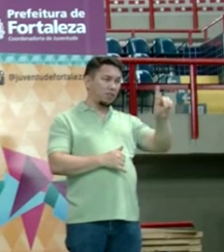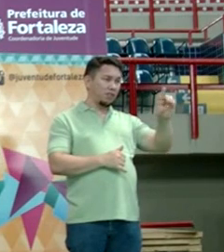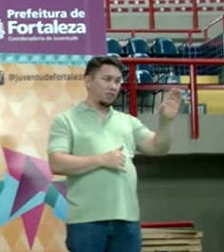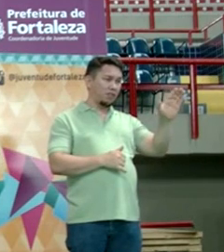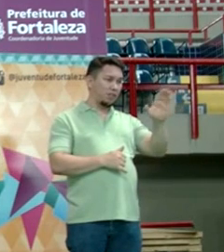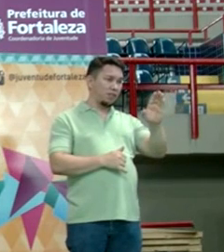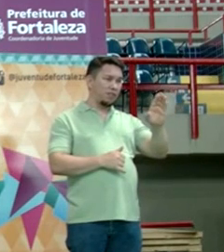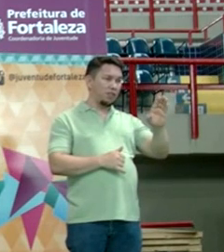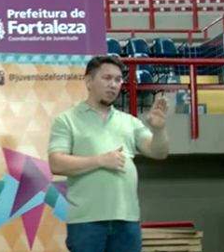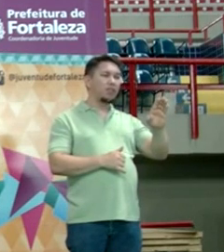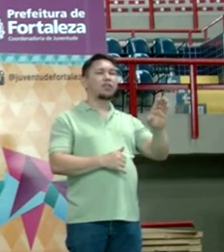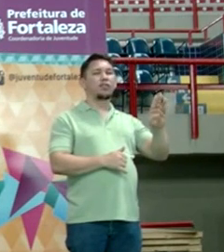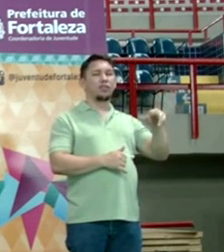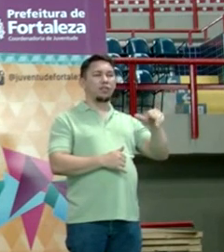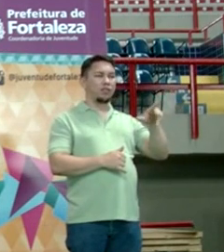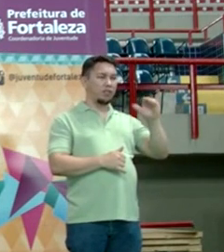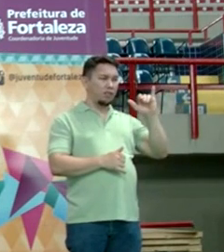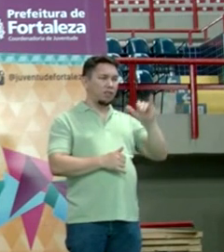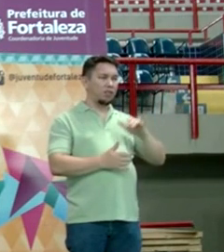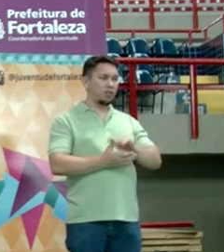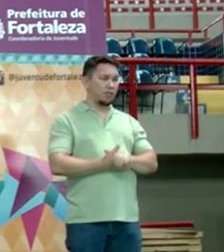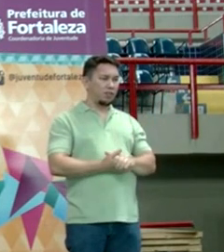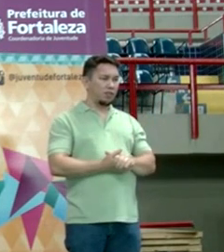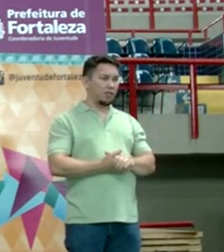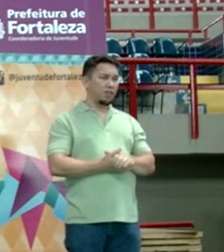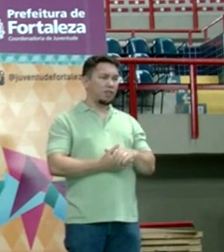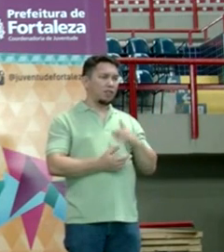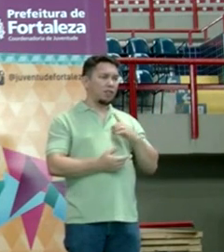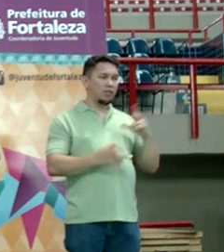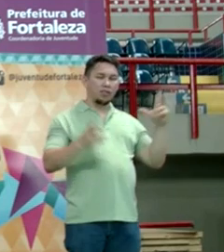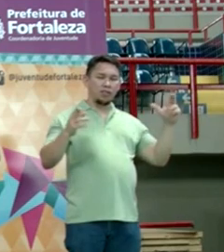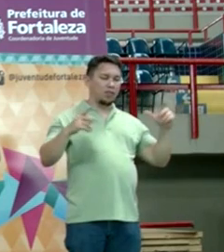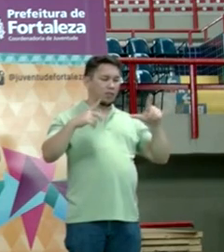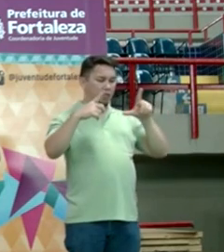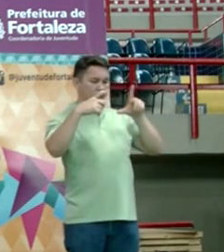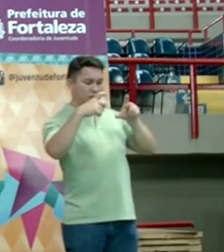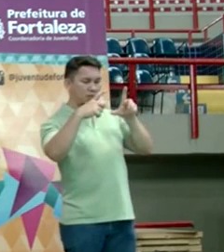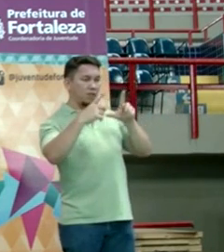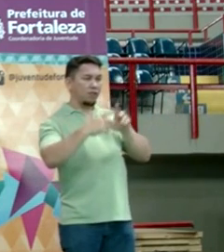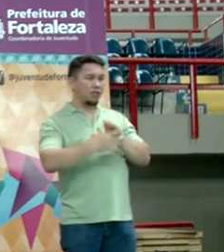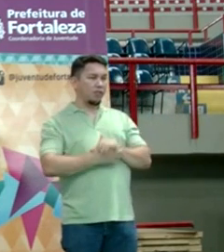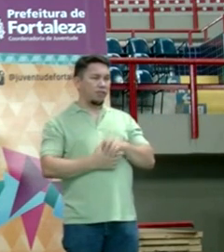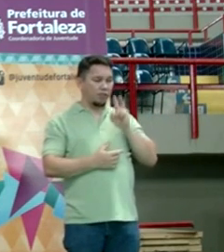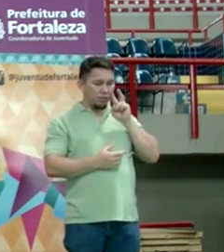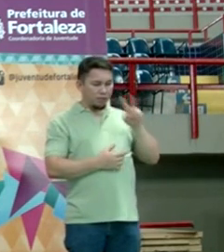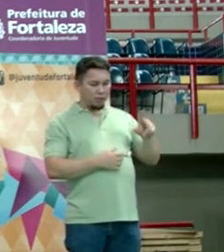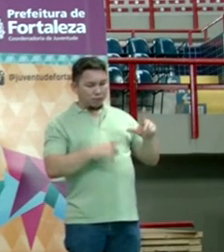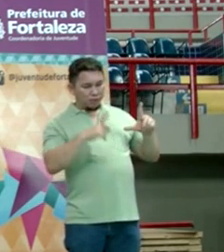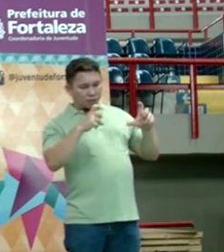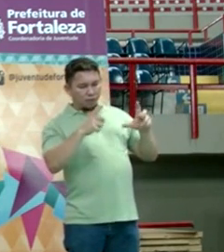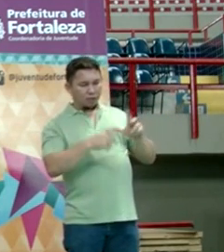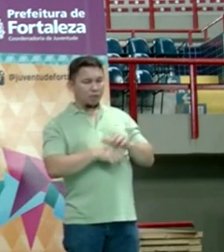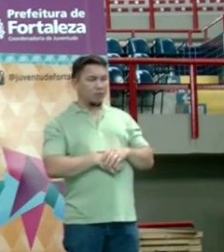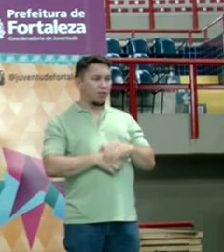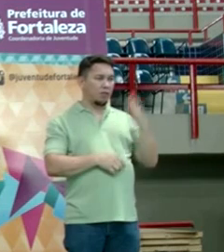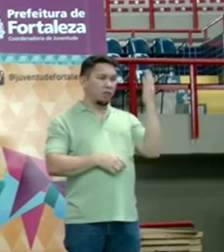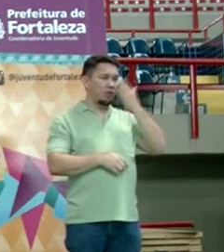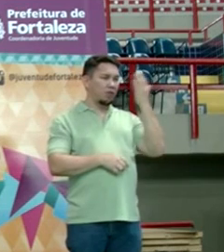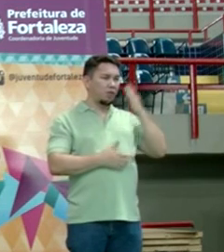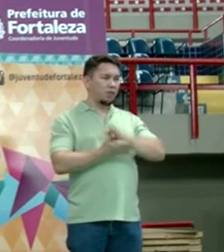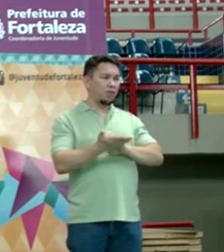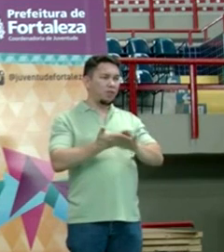foto do mesmo canto que o menino Yuri Gagarin tirou. Sabe o que foi que a foto viu? Não viu